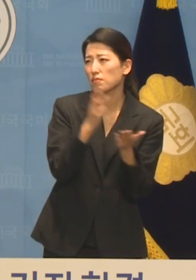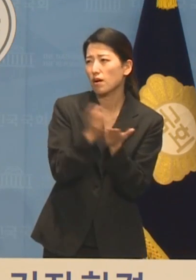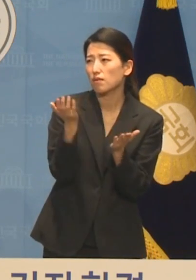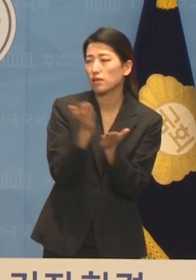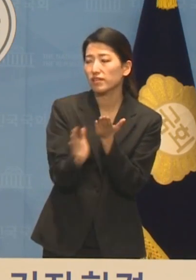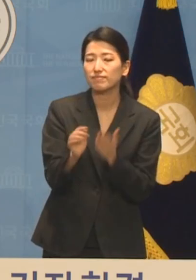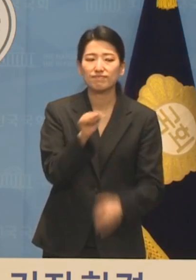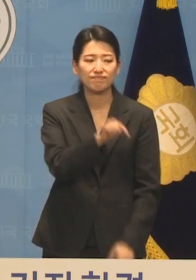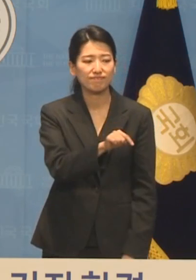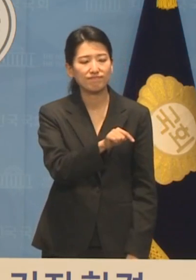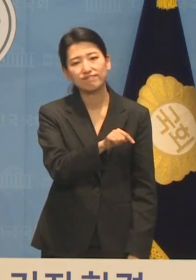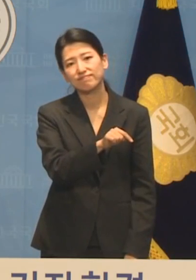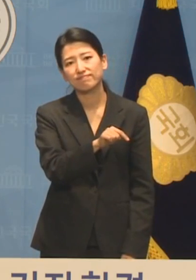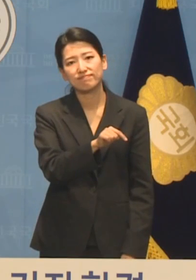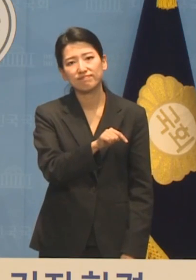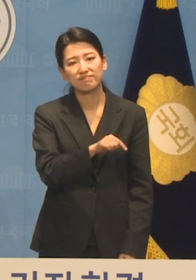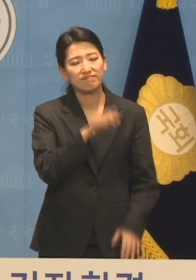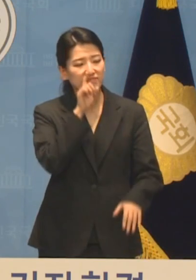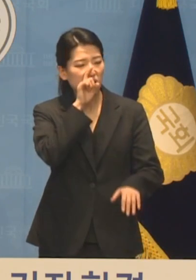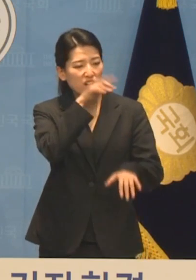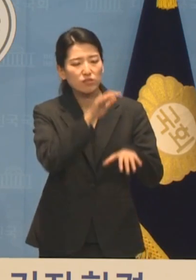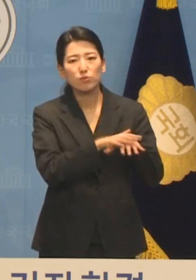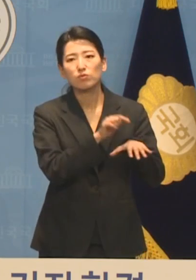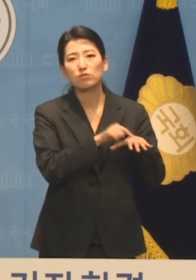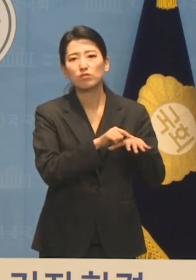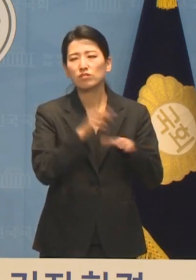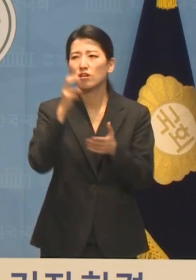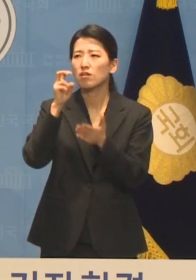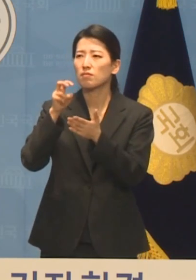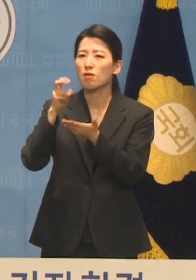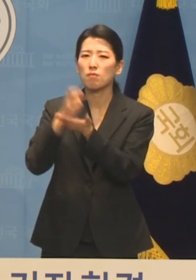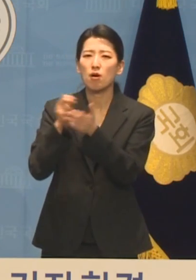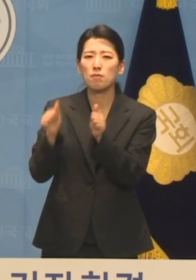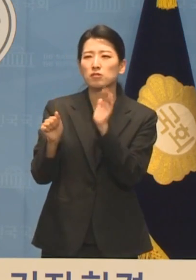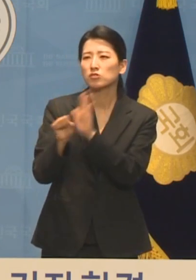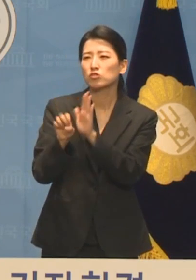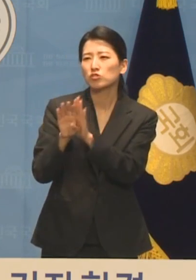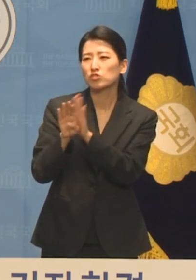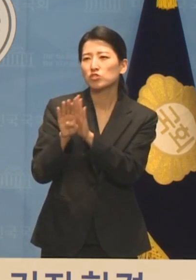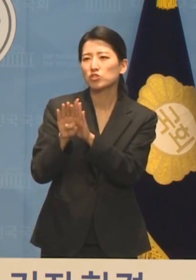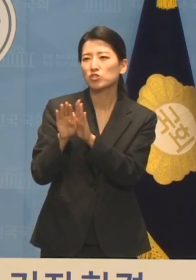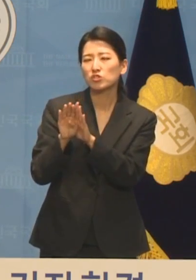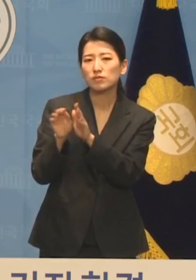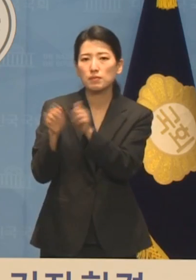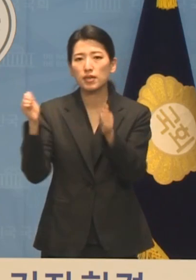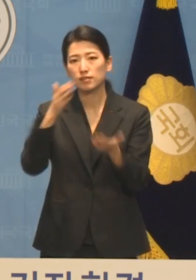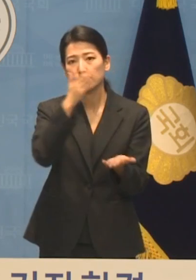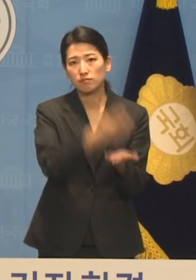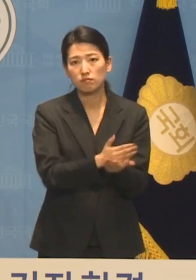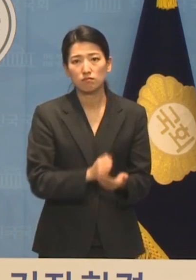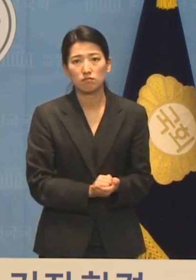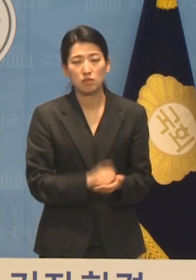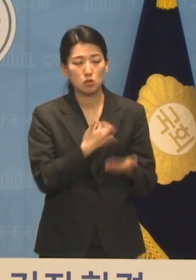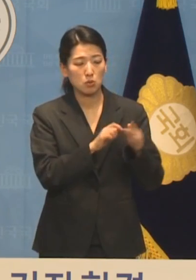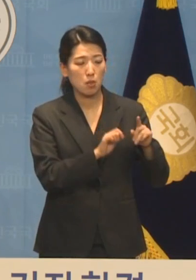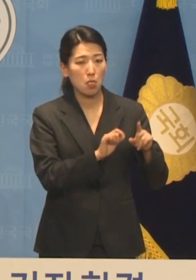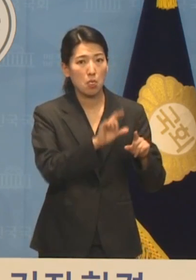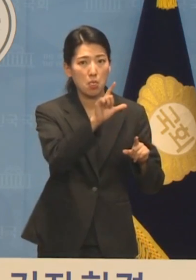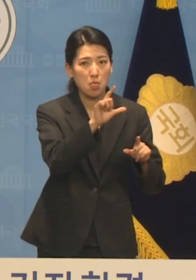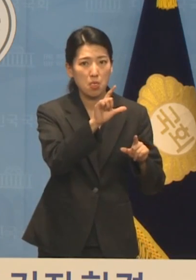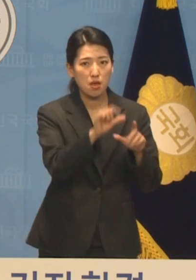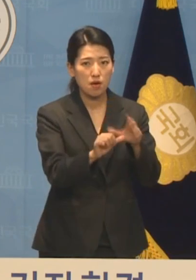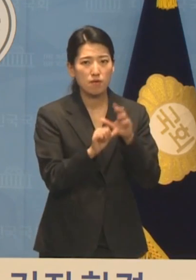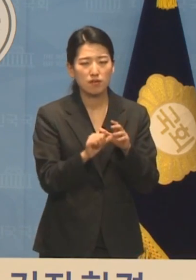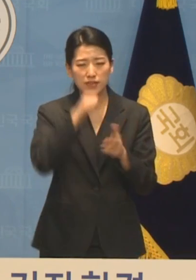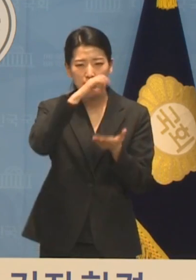원리에도 위반됩니다. 더러운 손으로 법원의 문을 두드릴 수는 없습니다. 다수당의 지위를 이용해서 탄핵을 남발하고